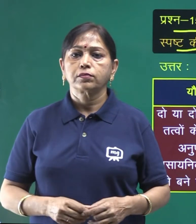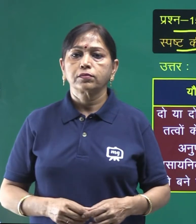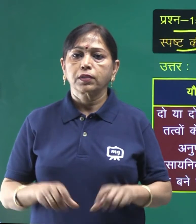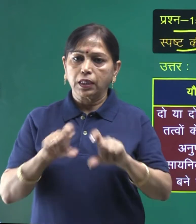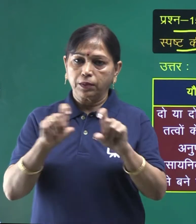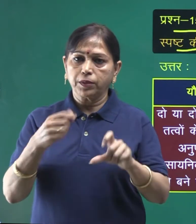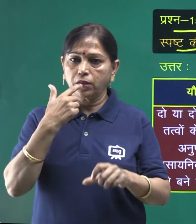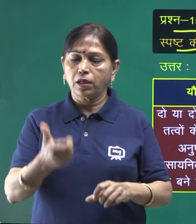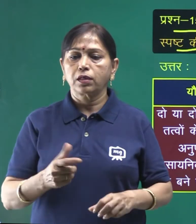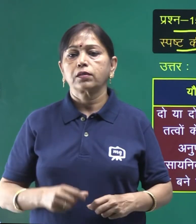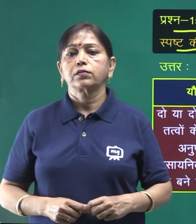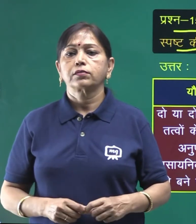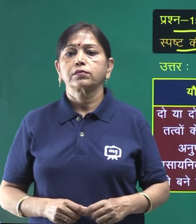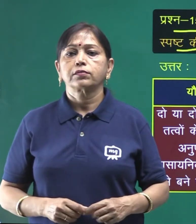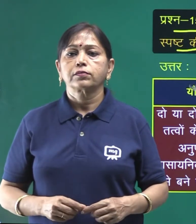स्पष्ट कीजिए।